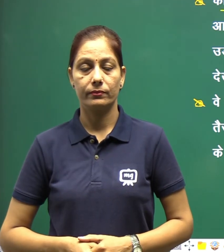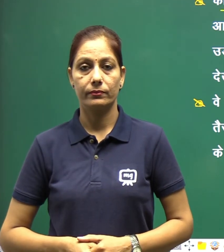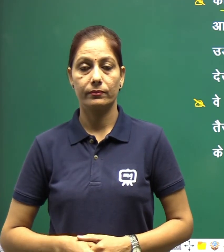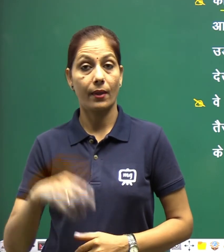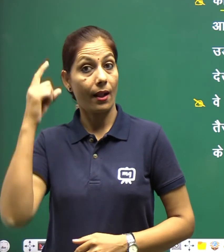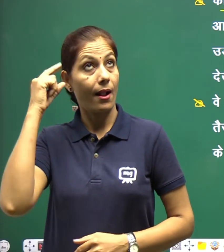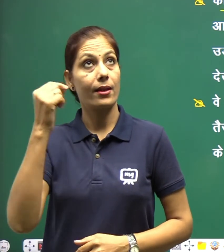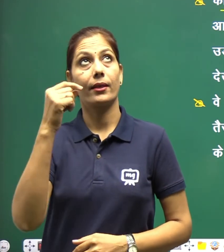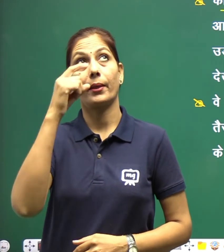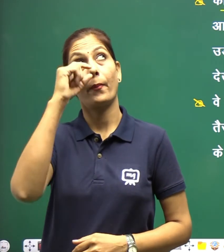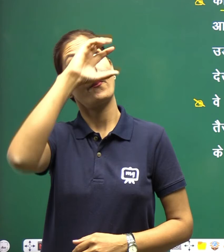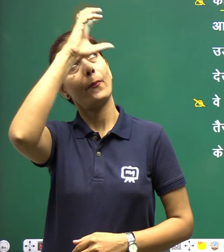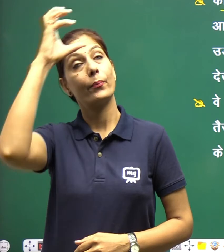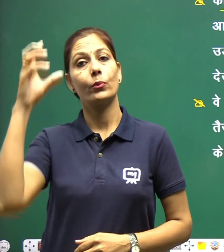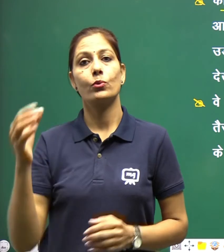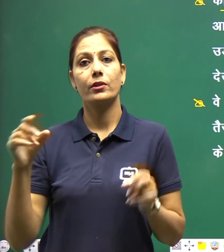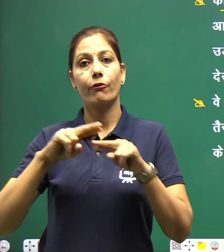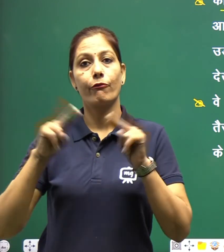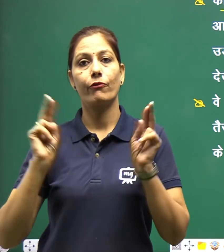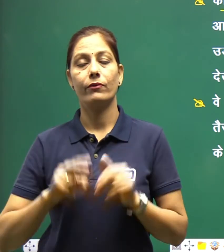काले बादलों से भरे